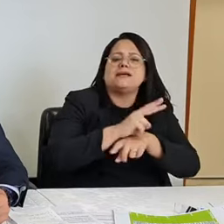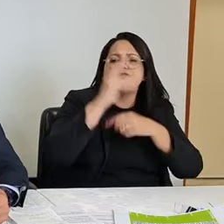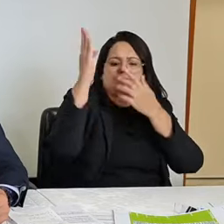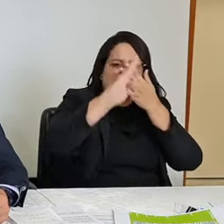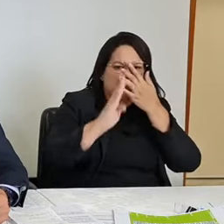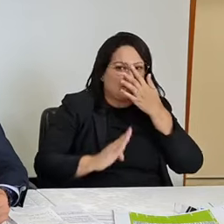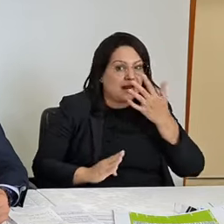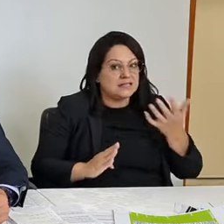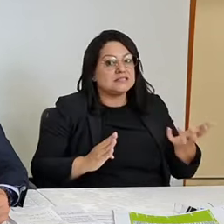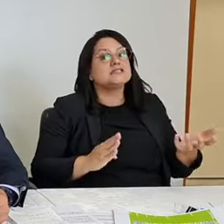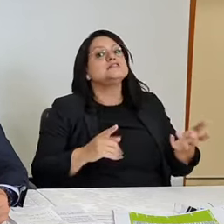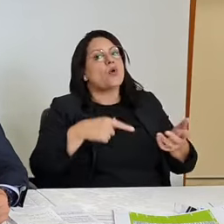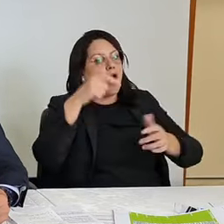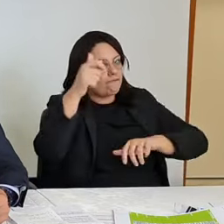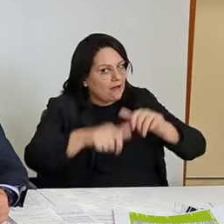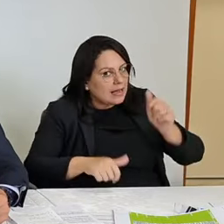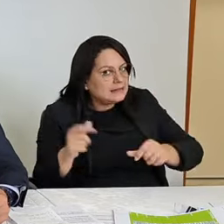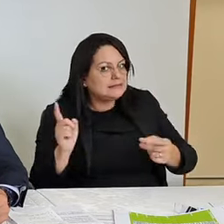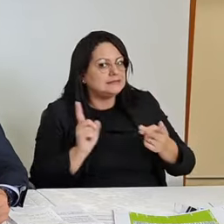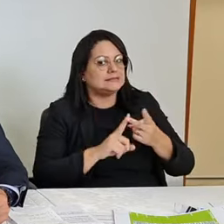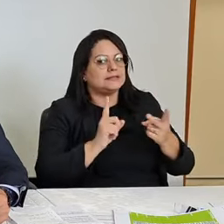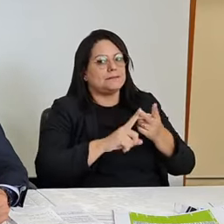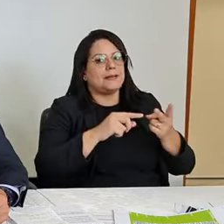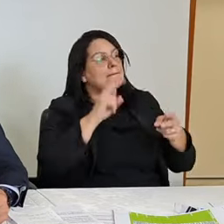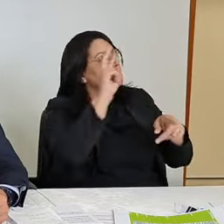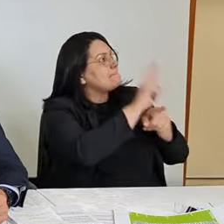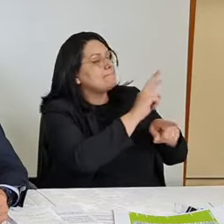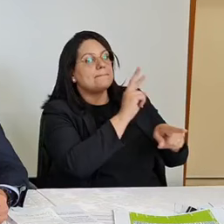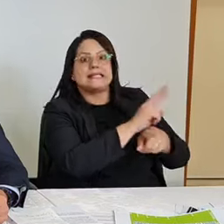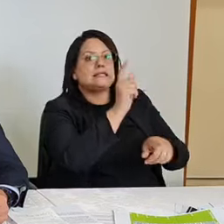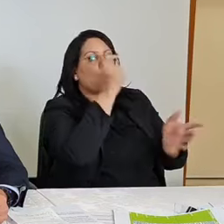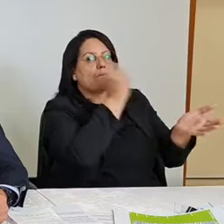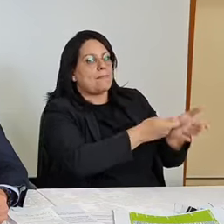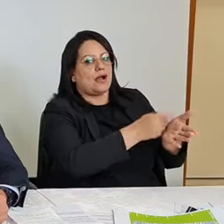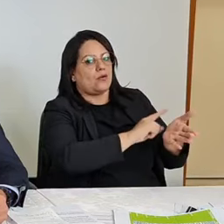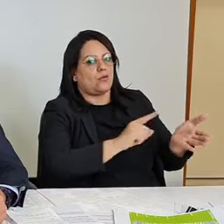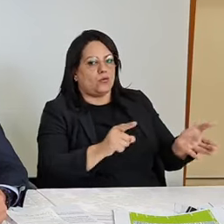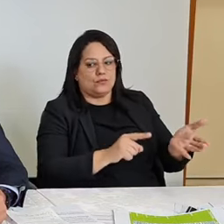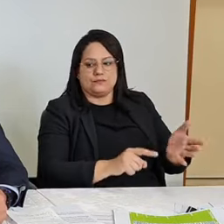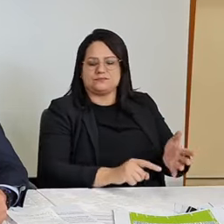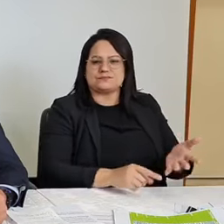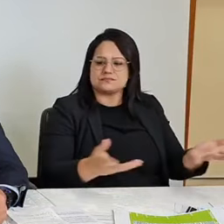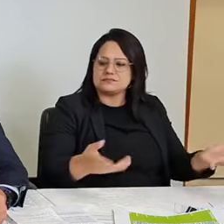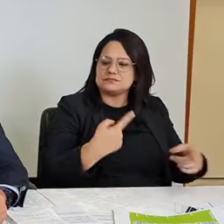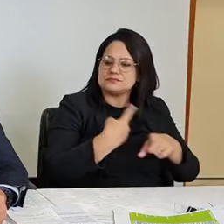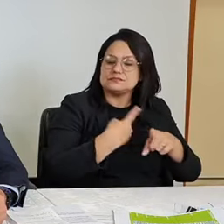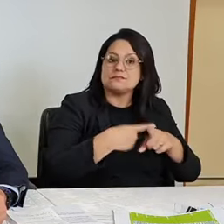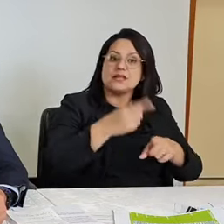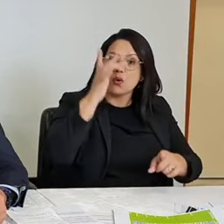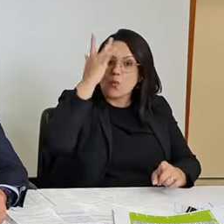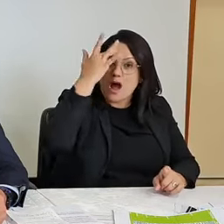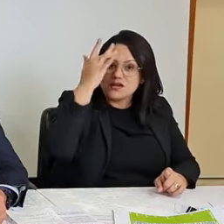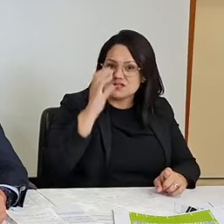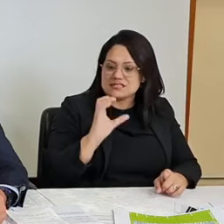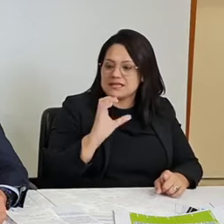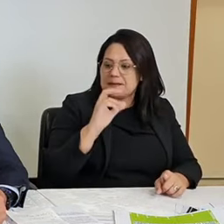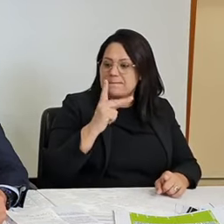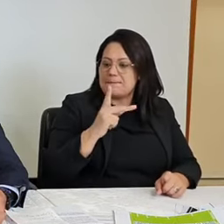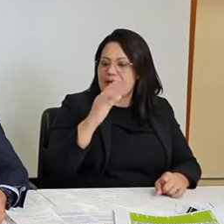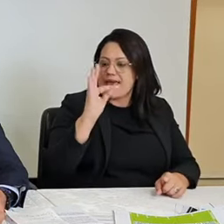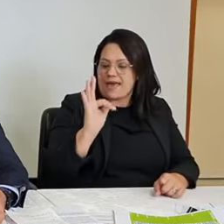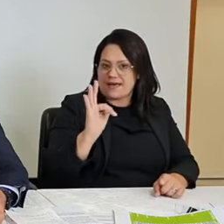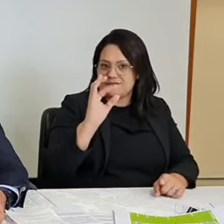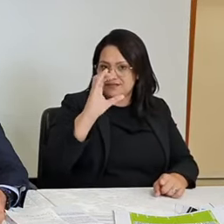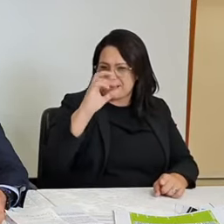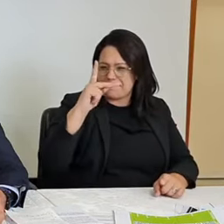Brasil é avalista e os empréstimos não pagos no banco. É que eu acho que o CPF... do